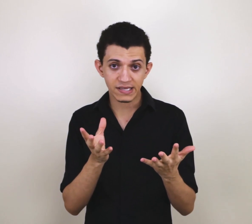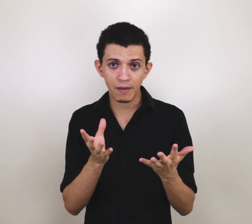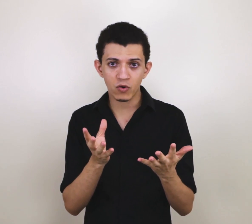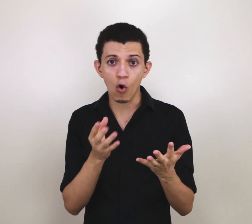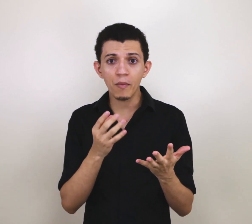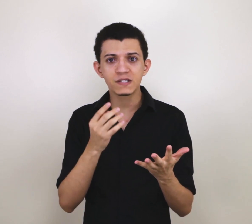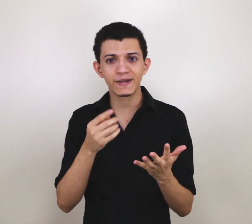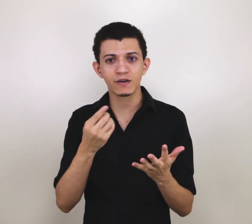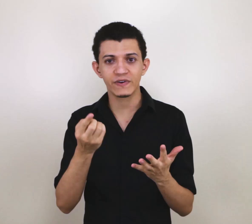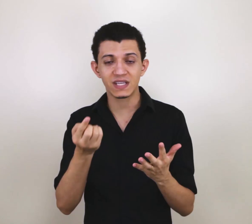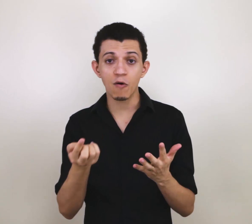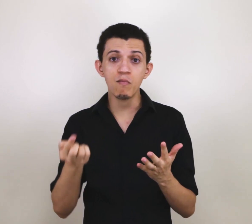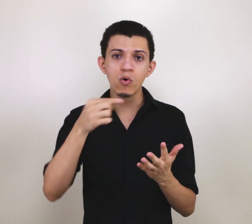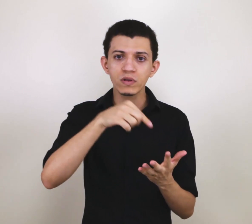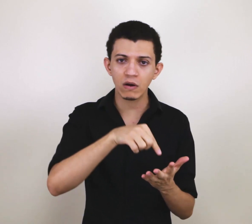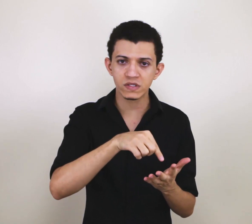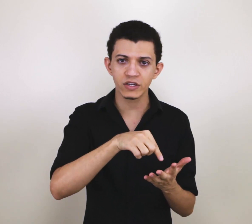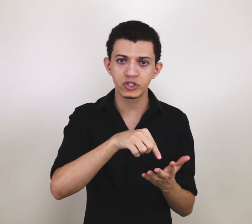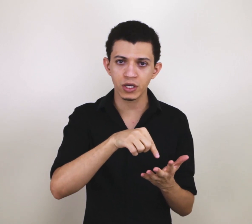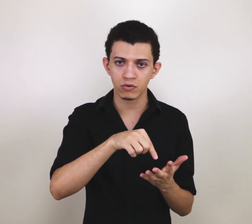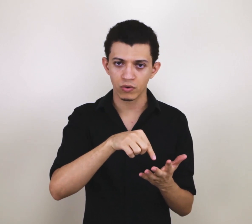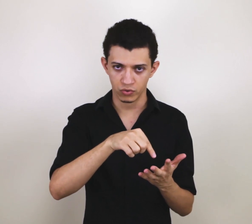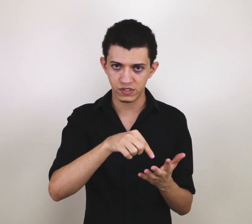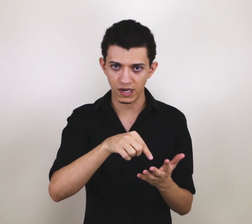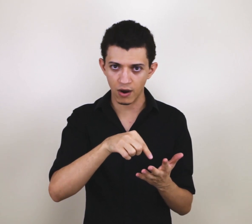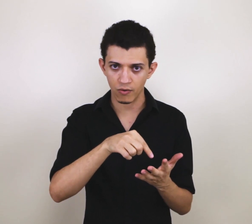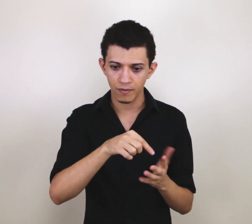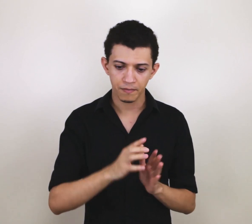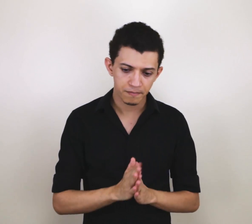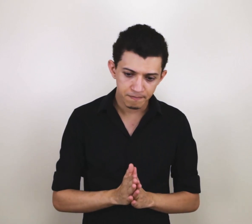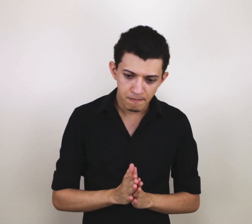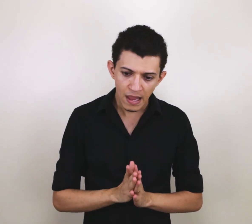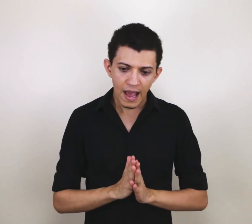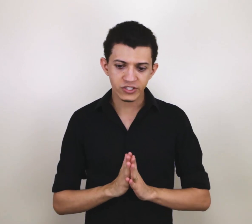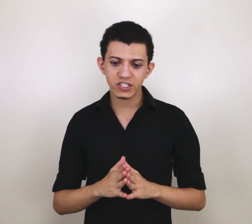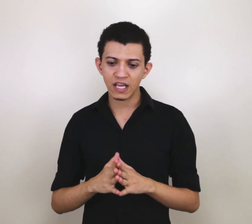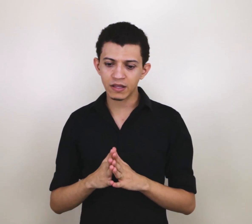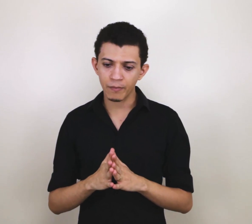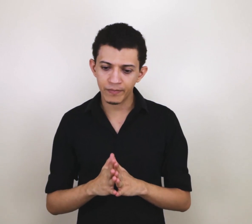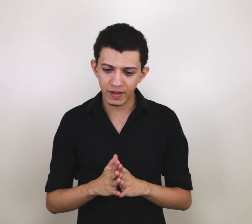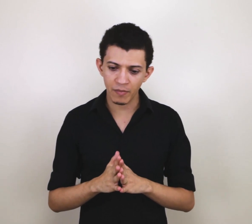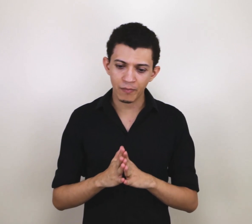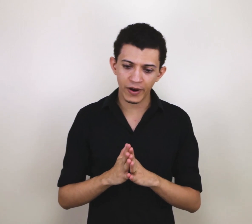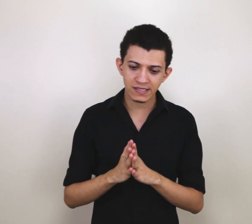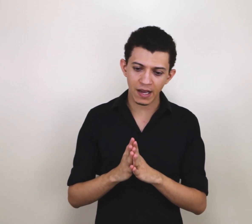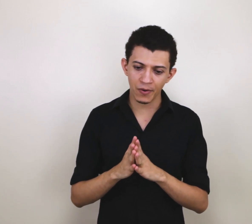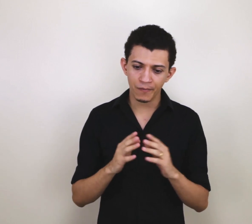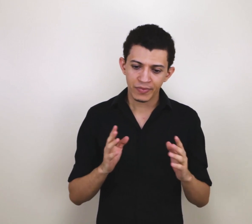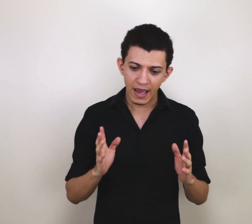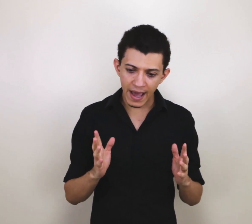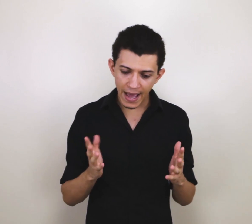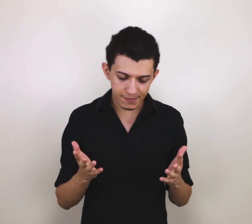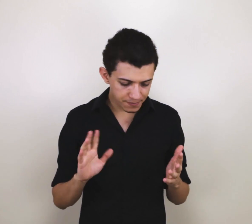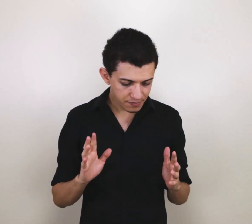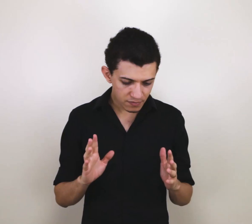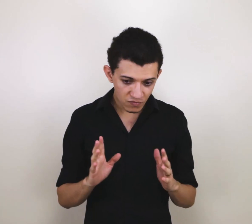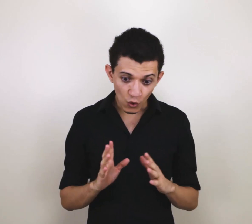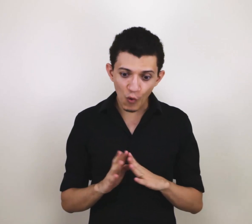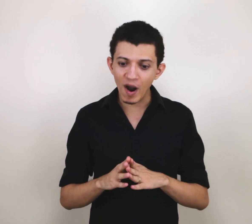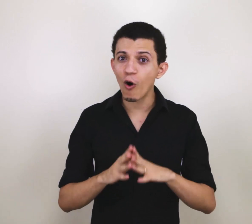Percebe como a expressão facial muda o sentido do sinal? A gente tem também, por exemplo, uma